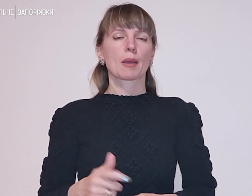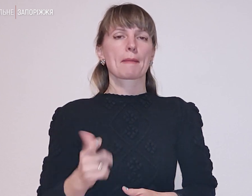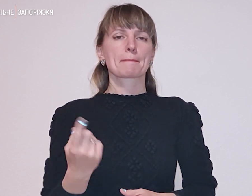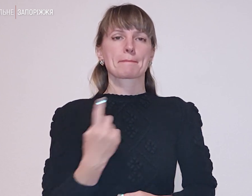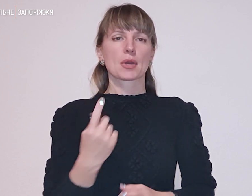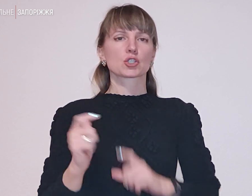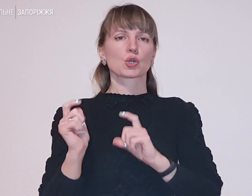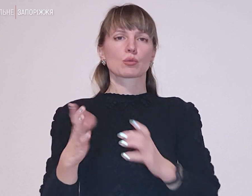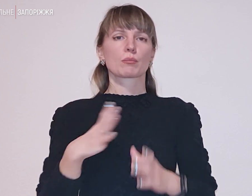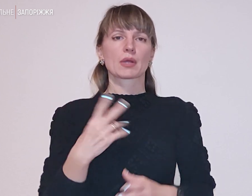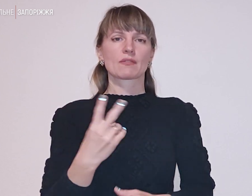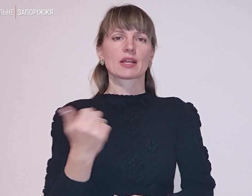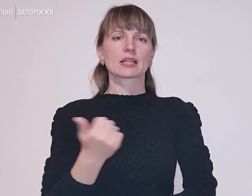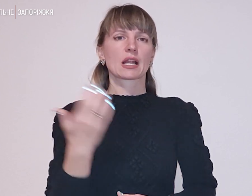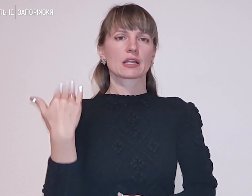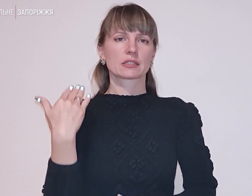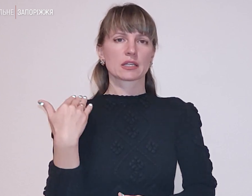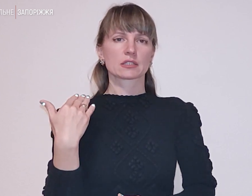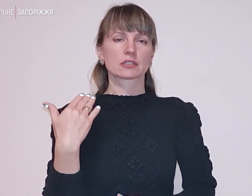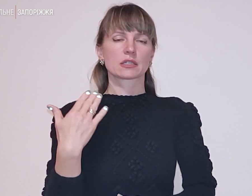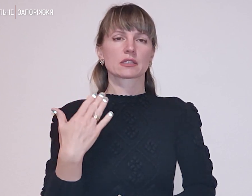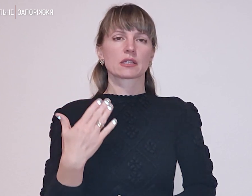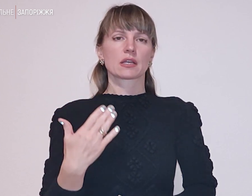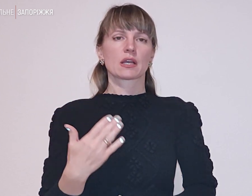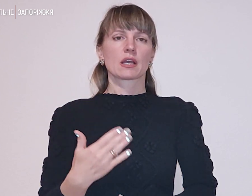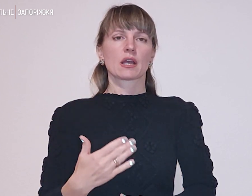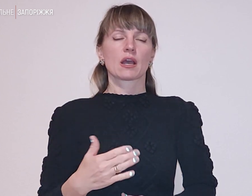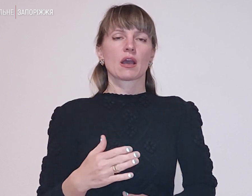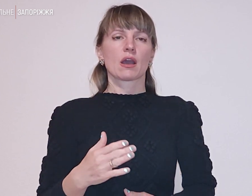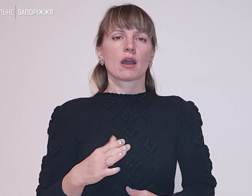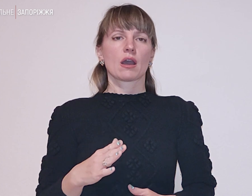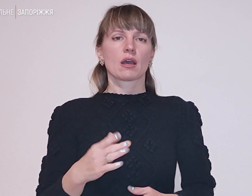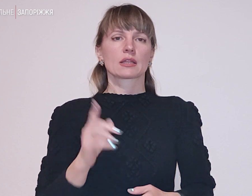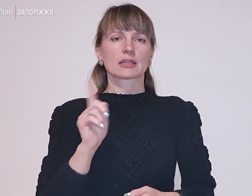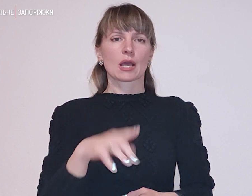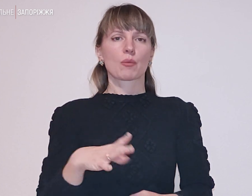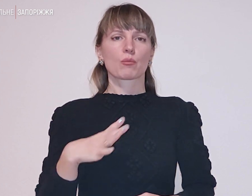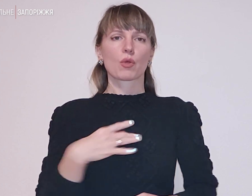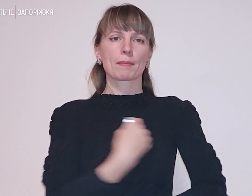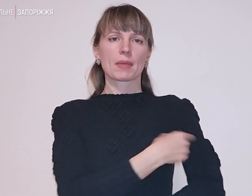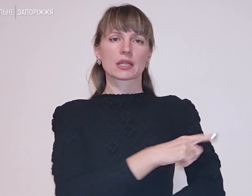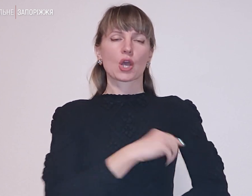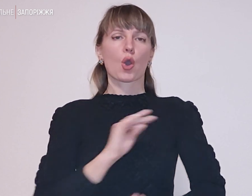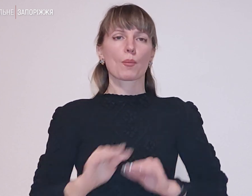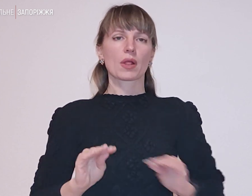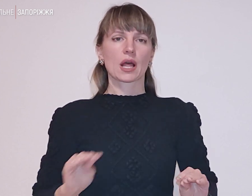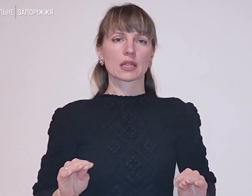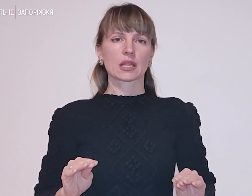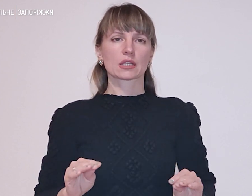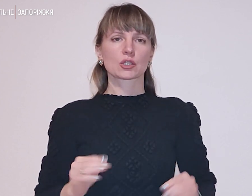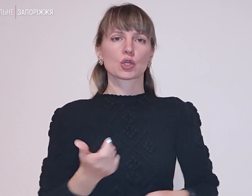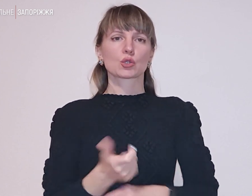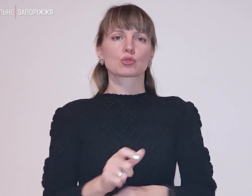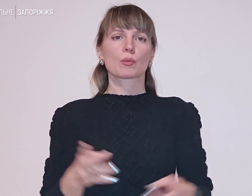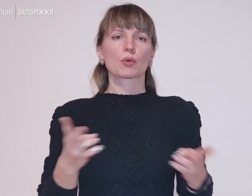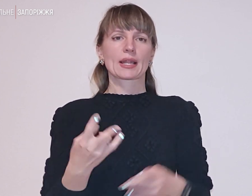був 2 тижні назад. Перший вантаж, який був 2 тижні тому, там було медичне обладнання. Дуже потрібне для